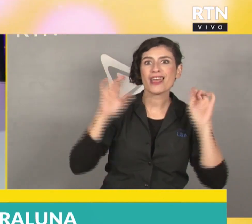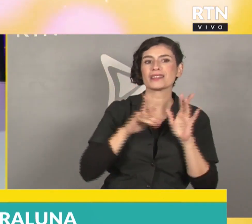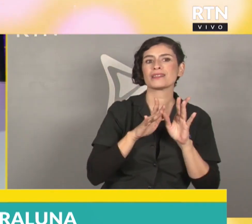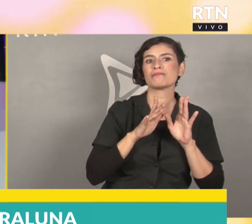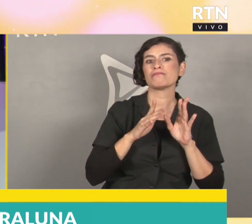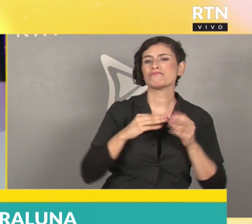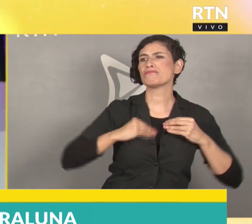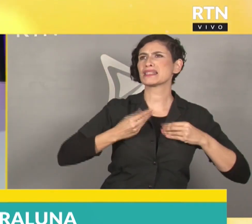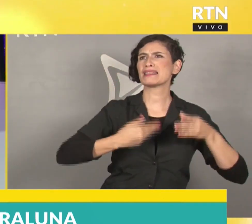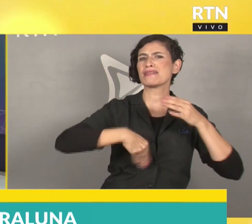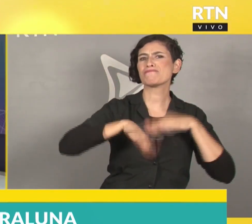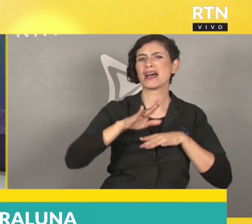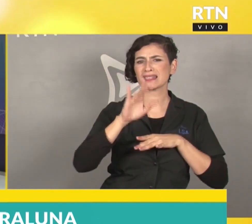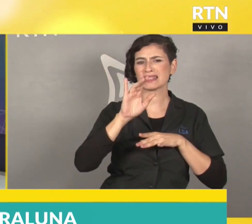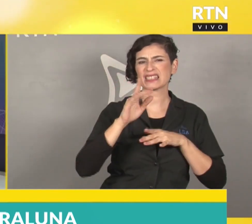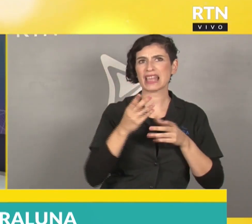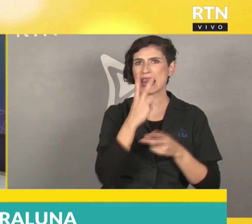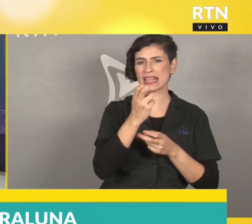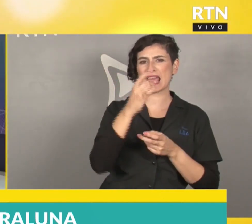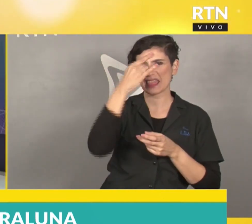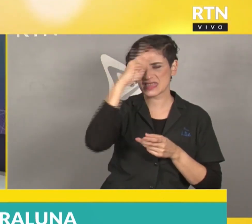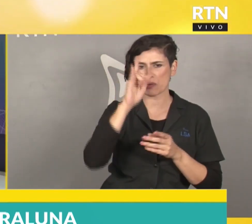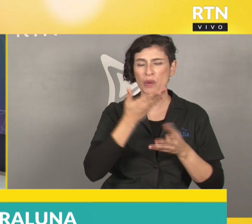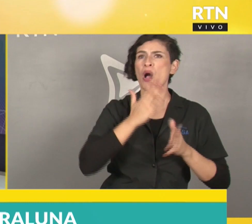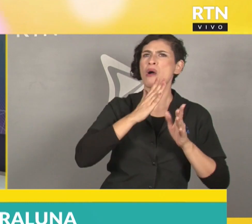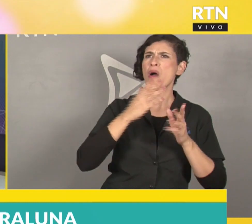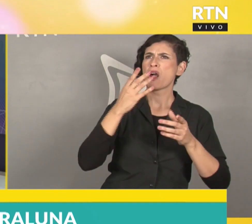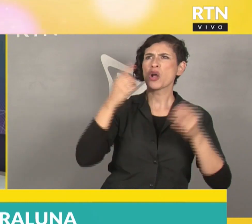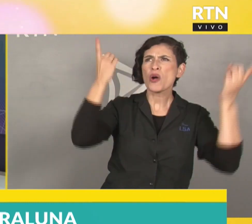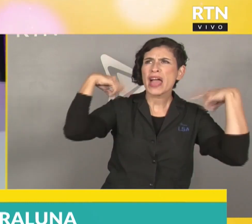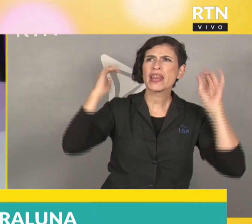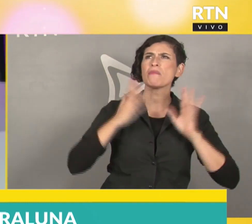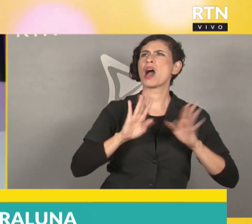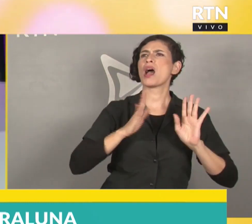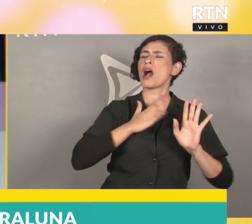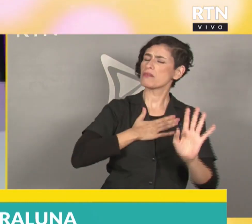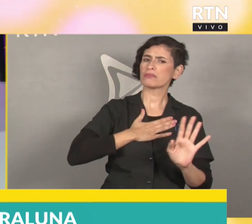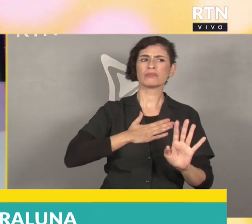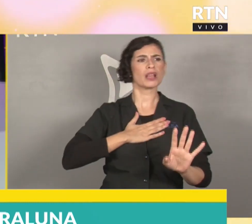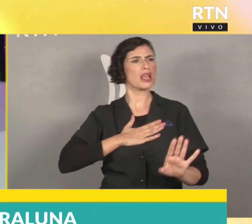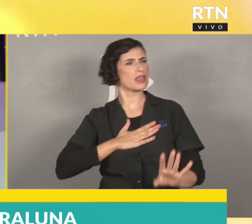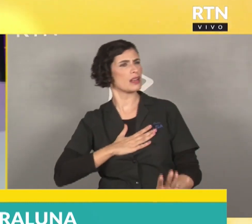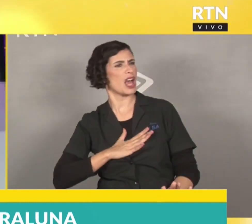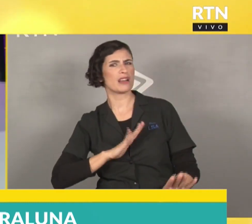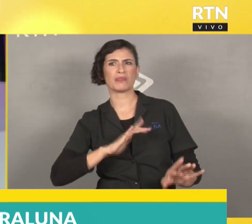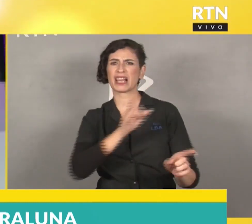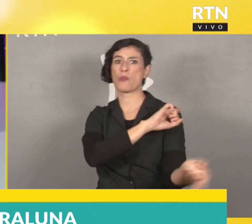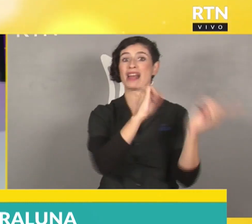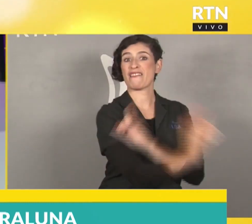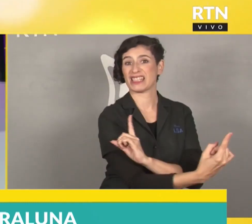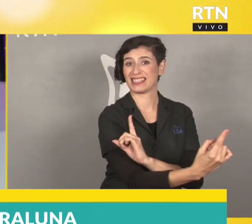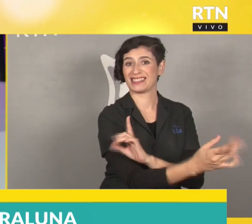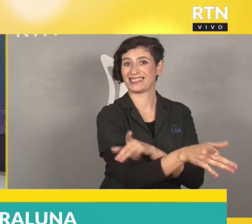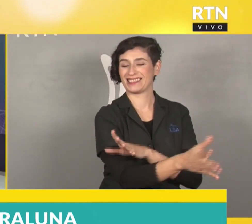la energía de Tauro. Porque eso es lo bonito de esto. Bien. Que tendemos a sentir la energía que nos falta. Ah, perfecto.